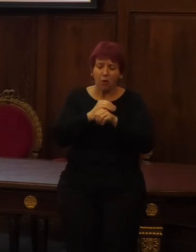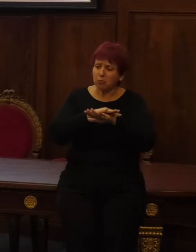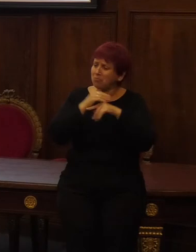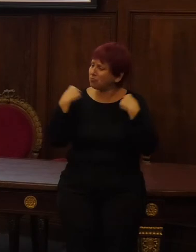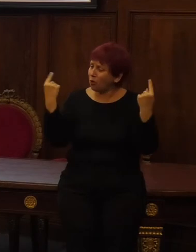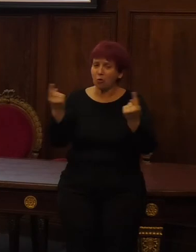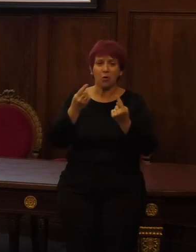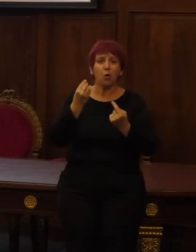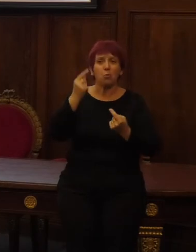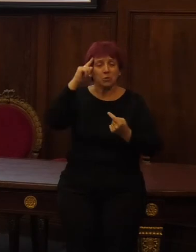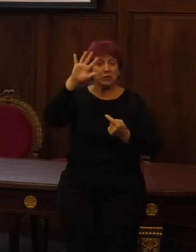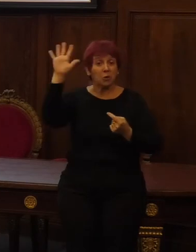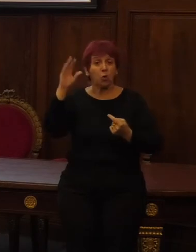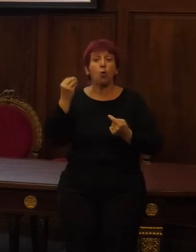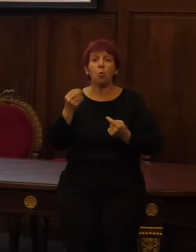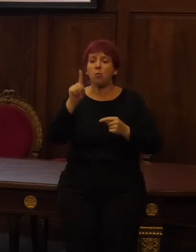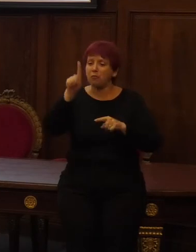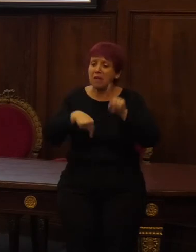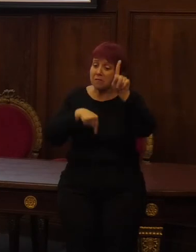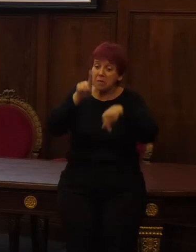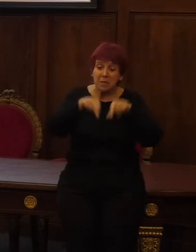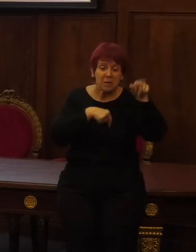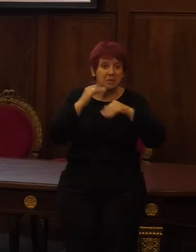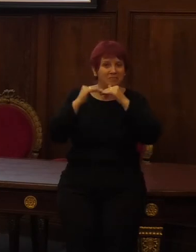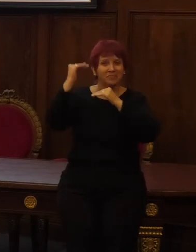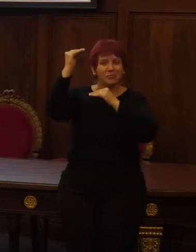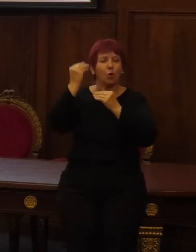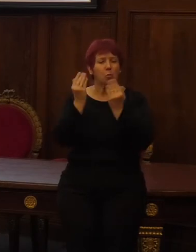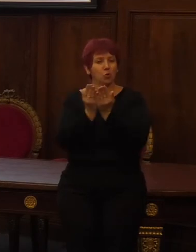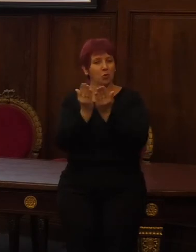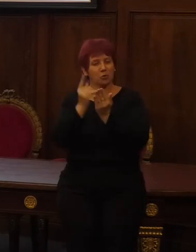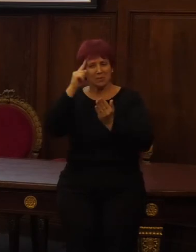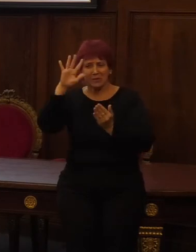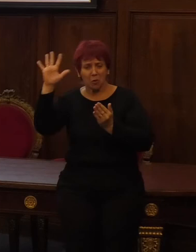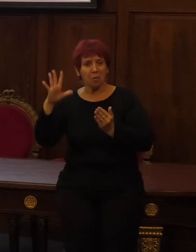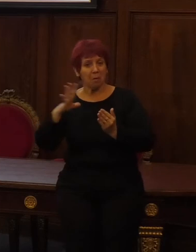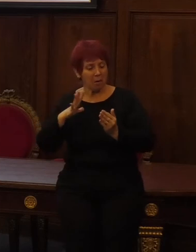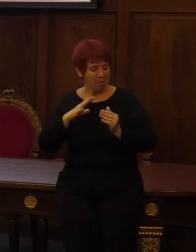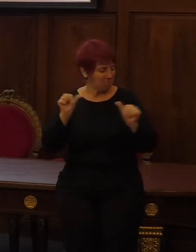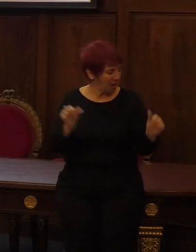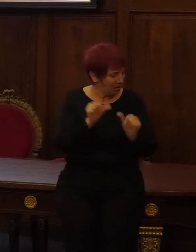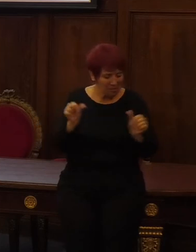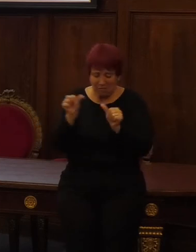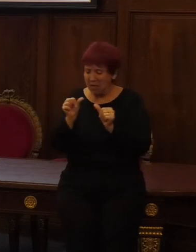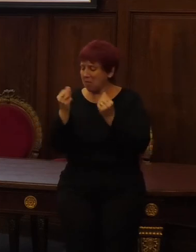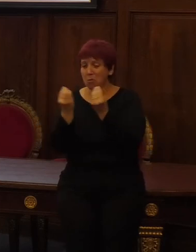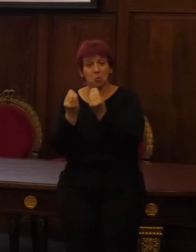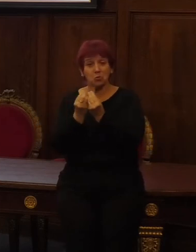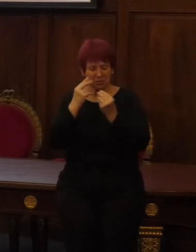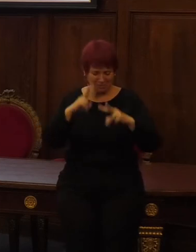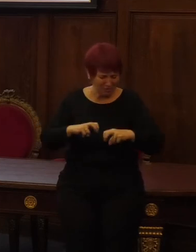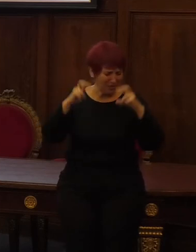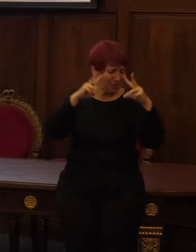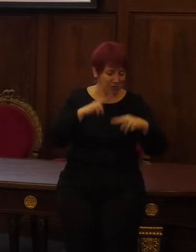universitaria, la principal generadora y de mayor nivel de formación de psicólogos y de actividades de extensión y